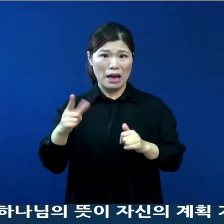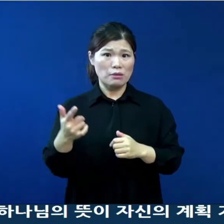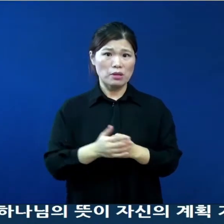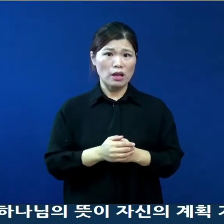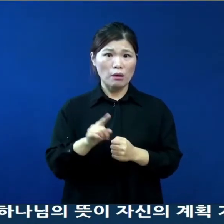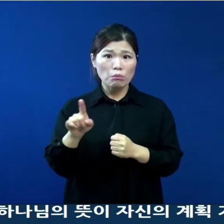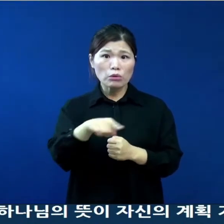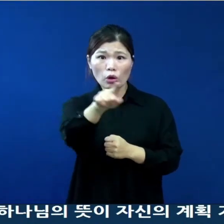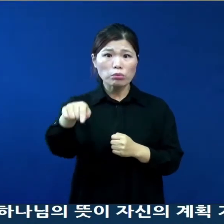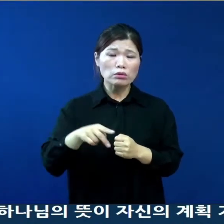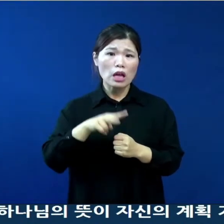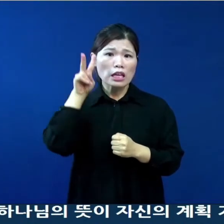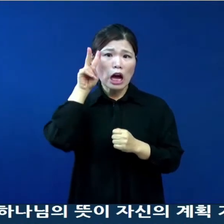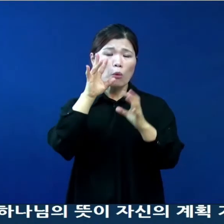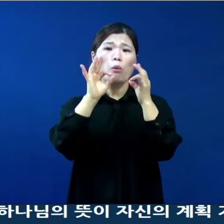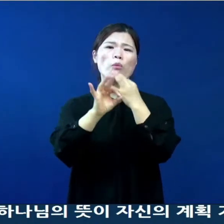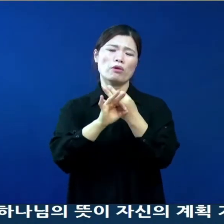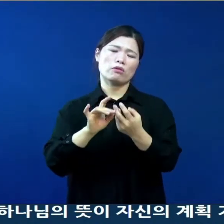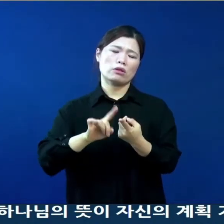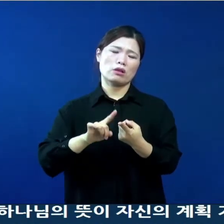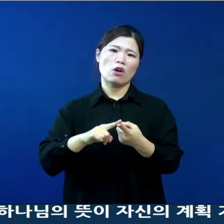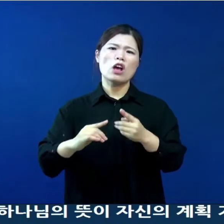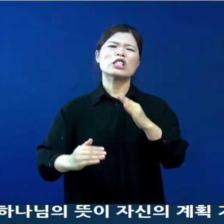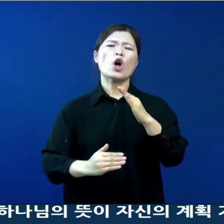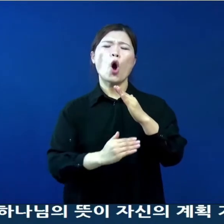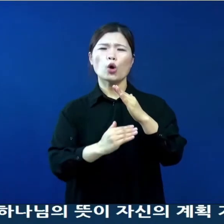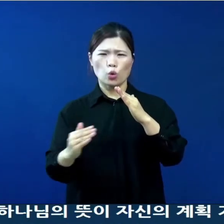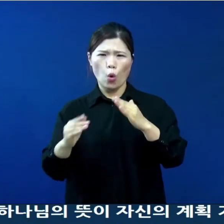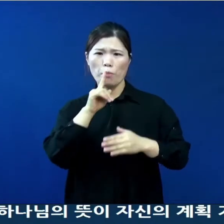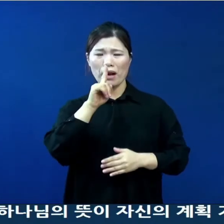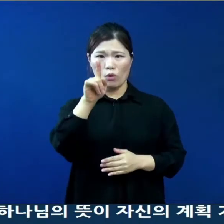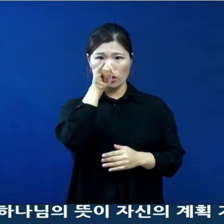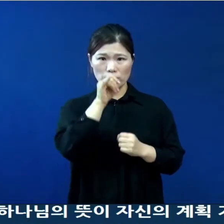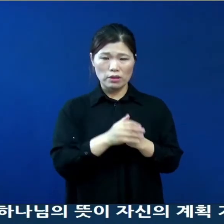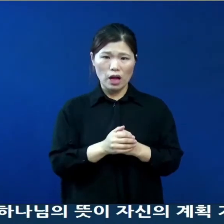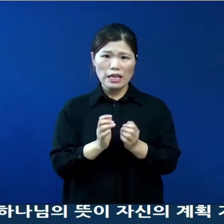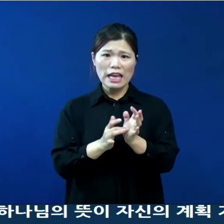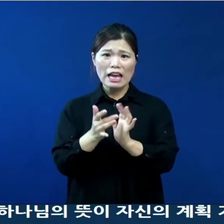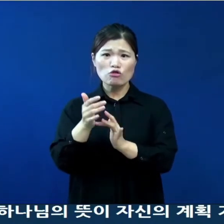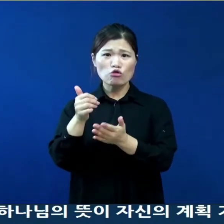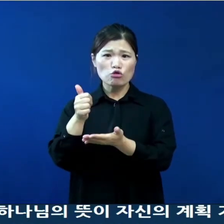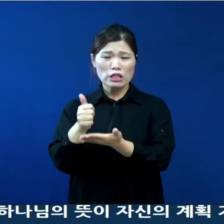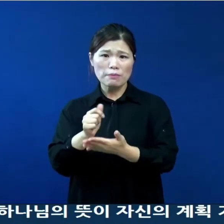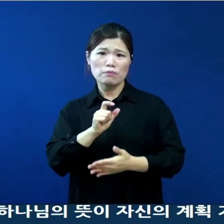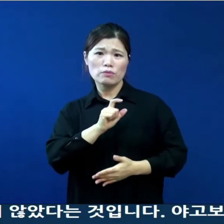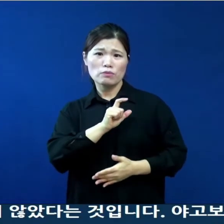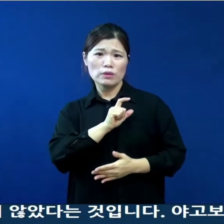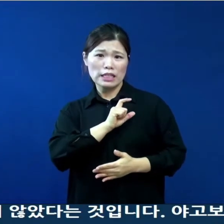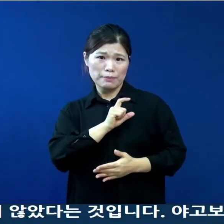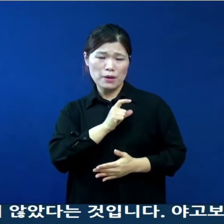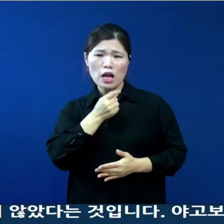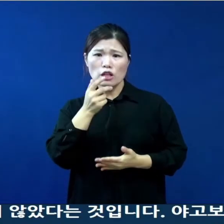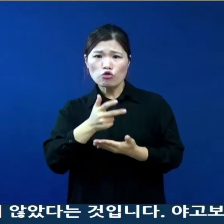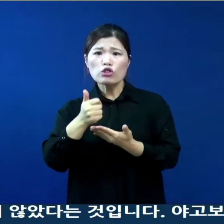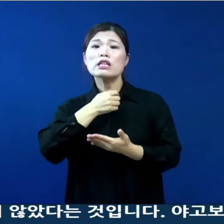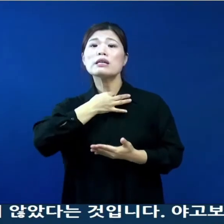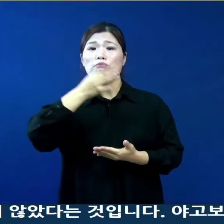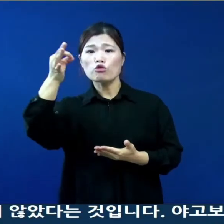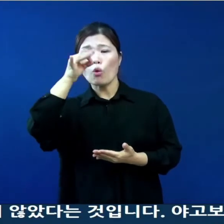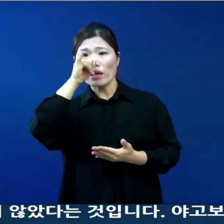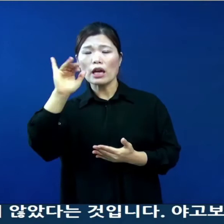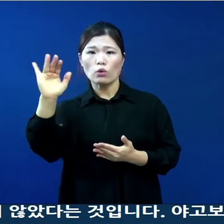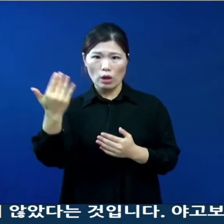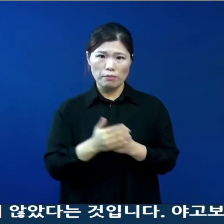하는 것입니다. 성도가 누구입니까? 우리 주 예수 그리스도를 주님이라고 부른다고, 우리가 예수님을 주님이라고 부른다는 말은